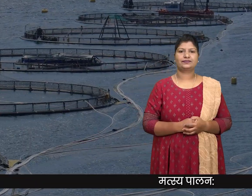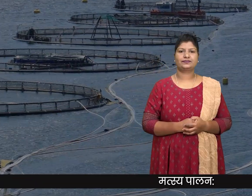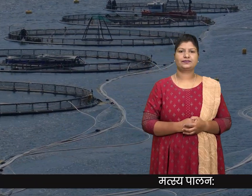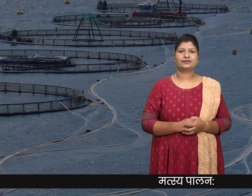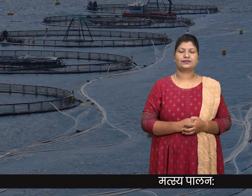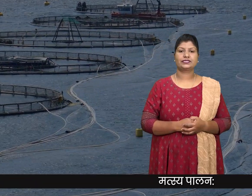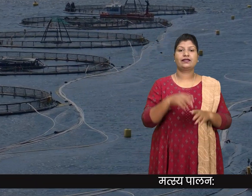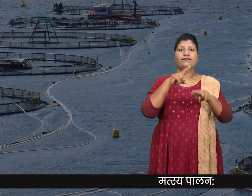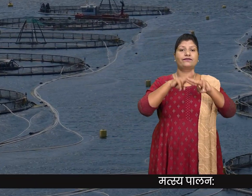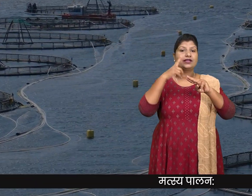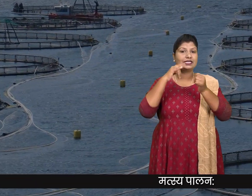मत्स्य पालन।